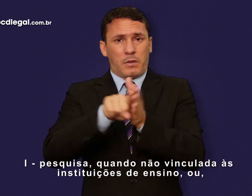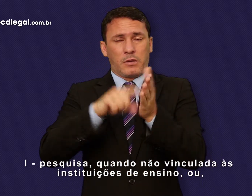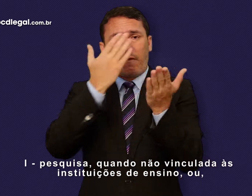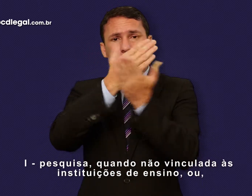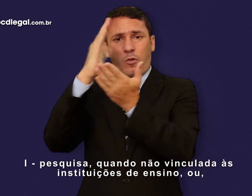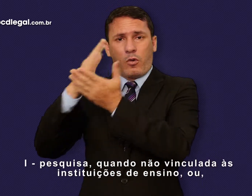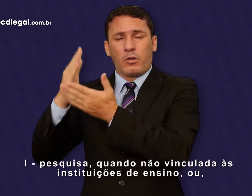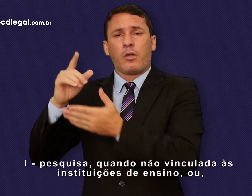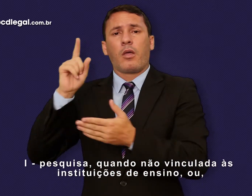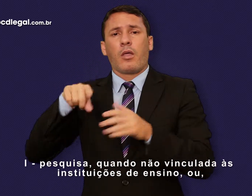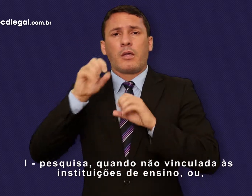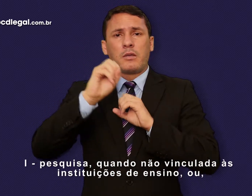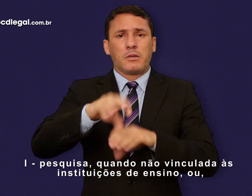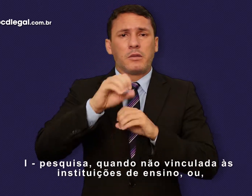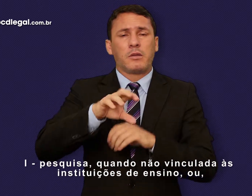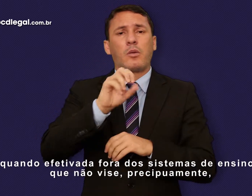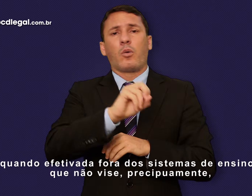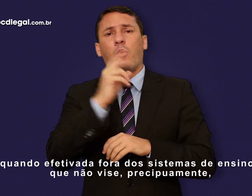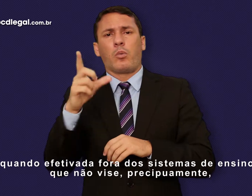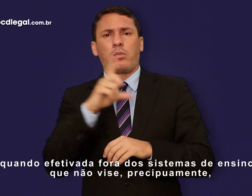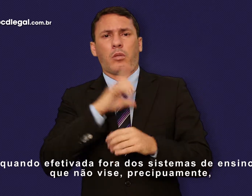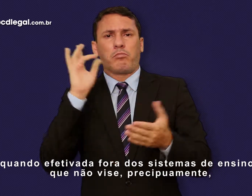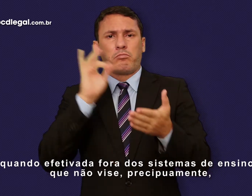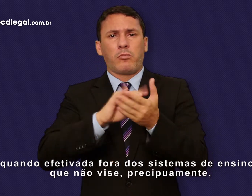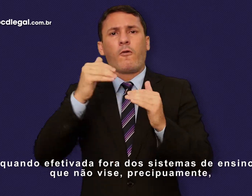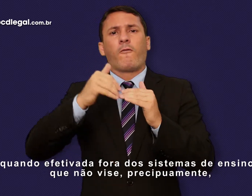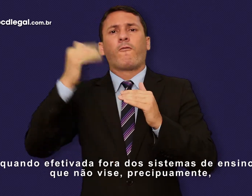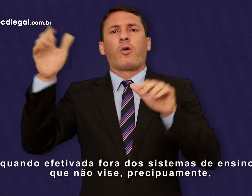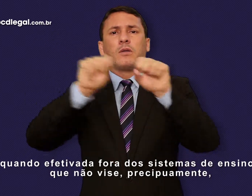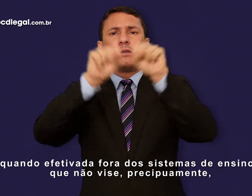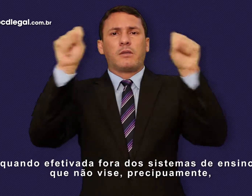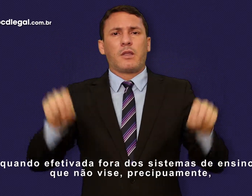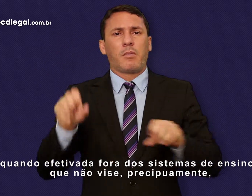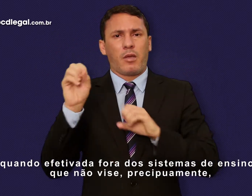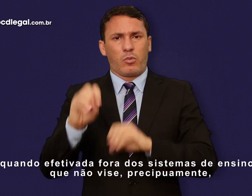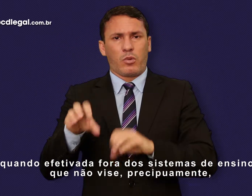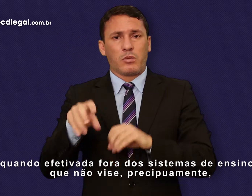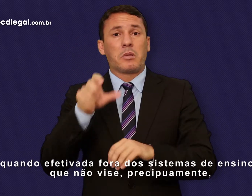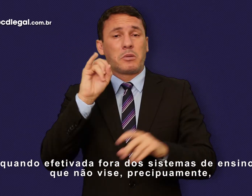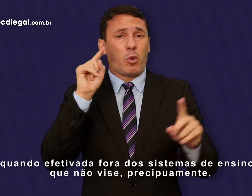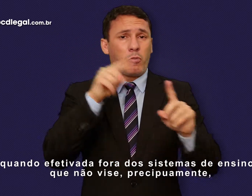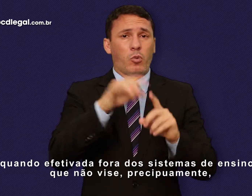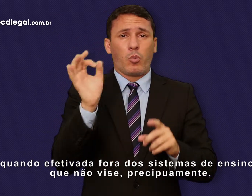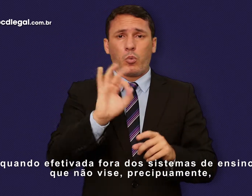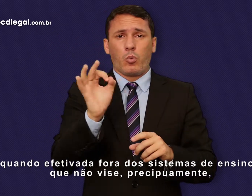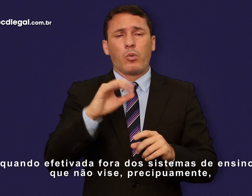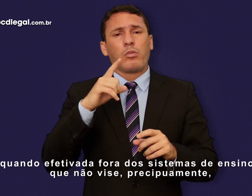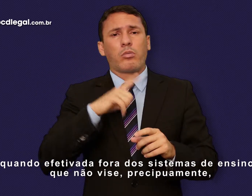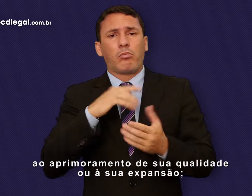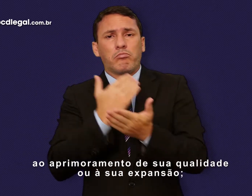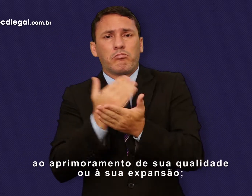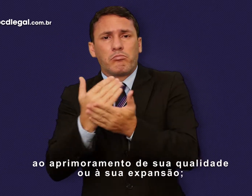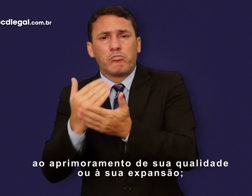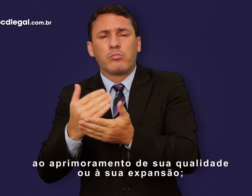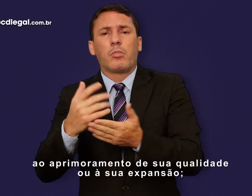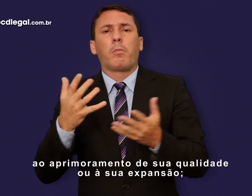às instituições de ensino ou quando efetivada fora dos sistemas de ensino que não vise, principalmente, o aprimoramento de